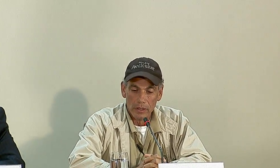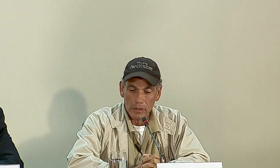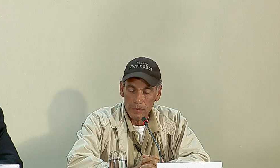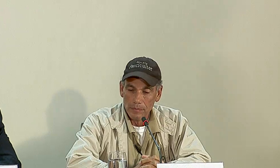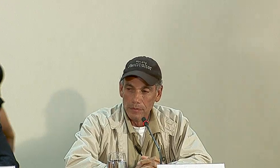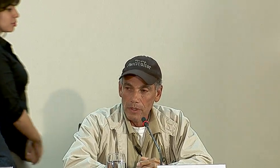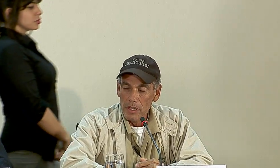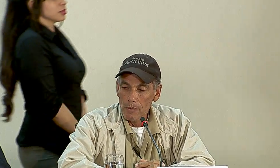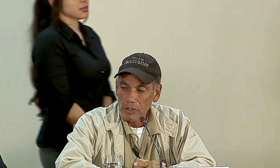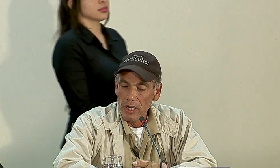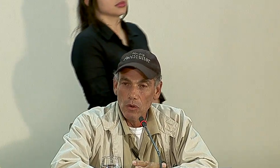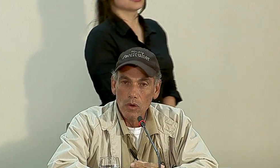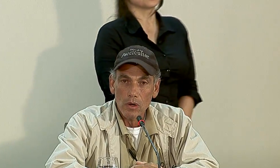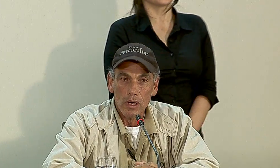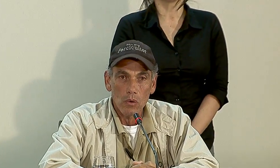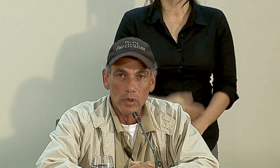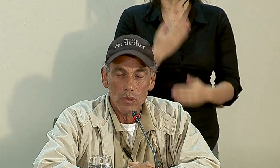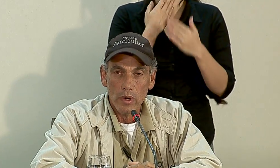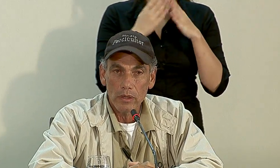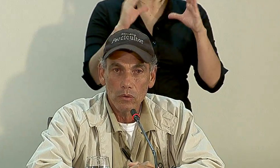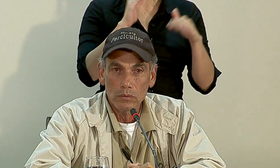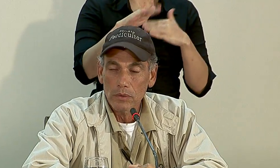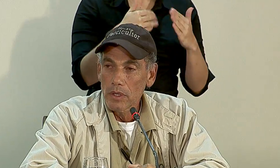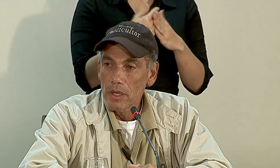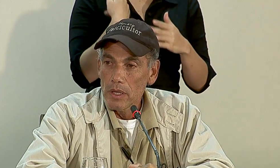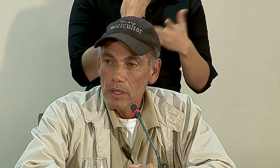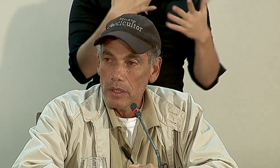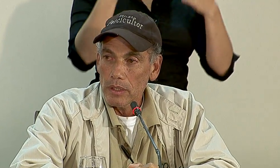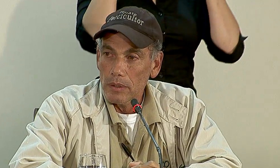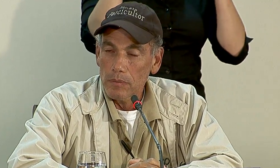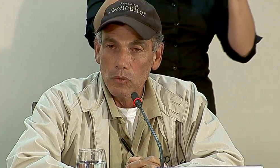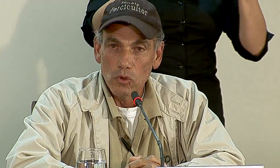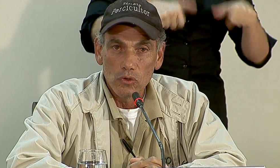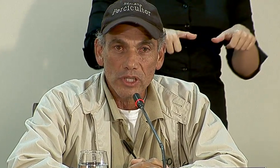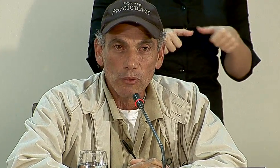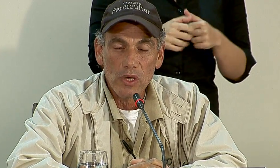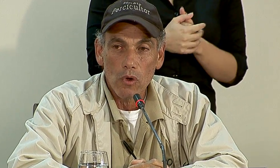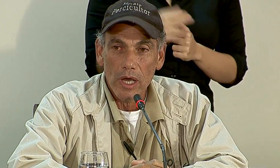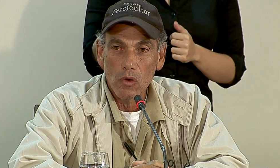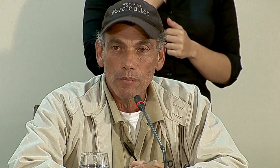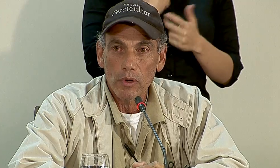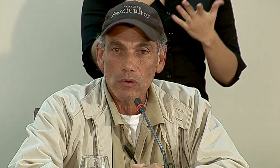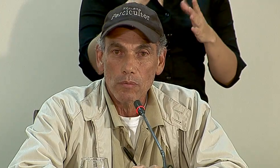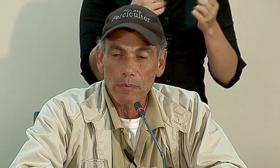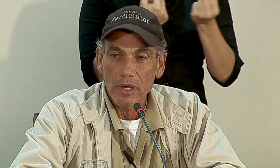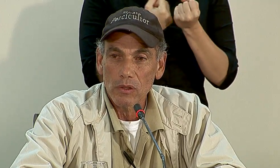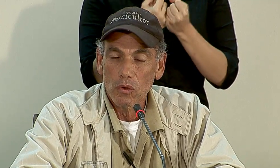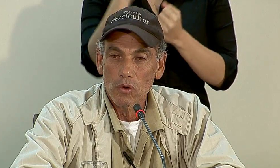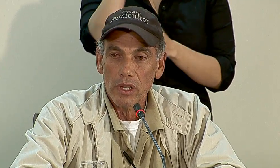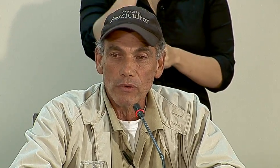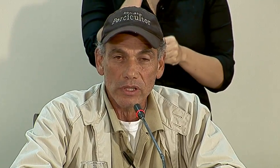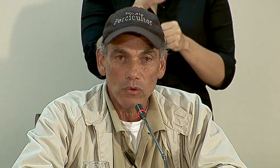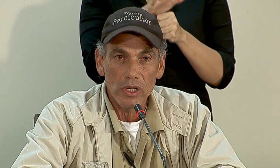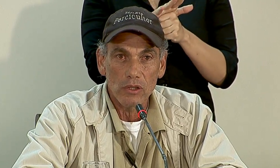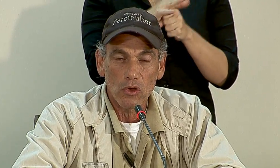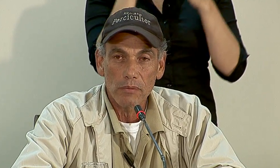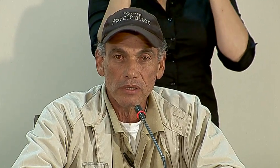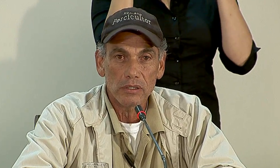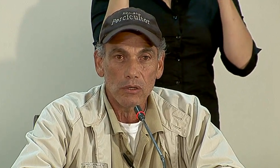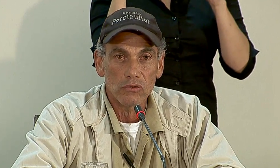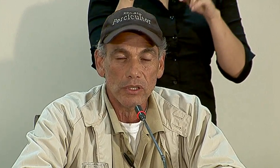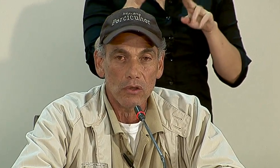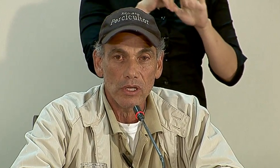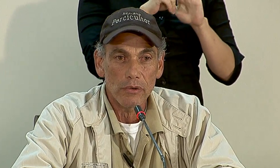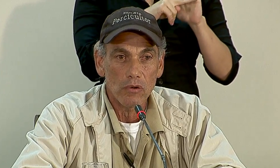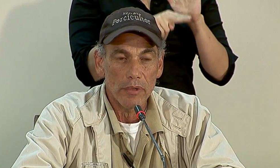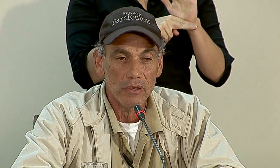Realmente hemos llegado a un acuerdo. Nosotros hemos abogado por el cumplimiento efectivo de las normas